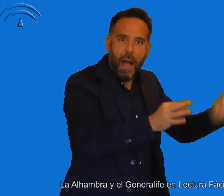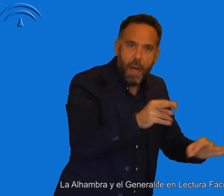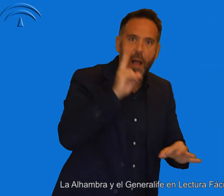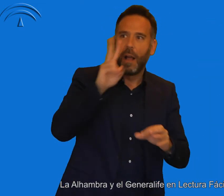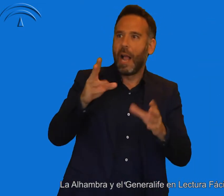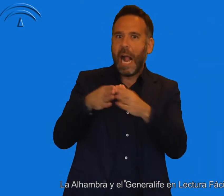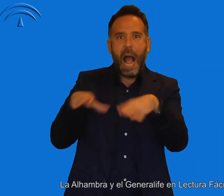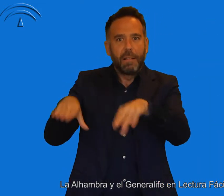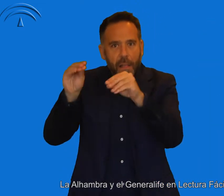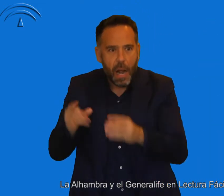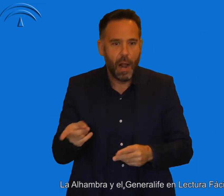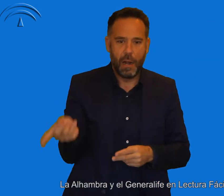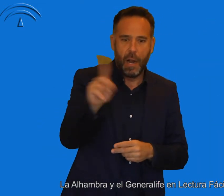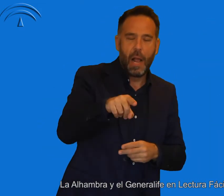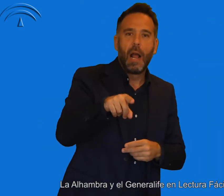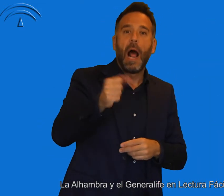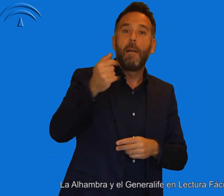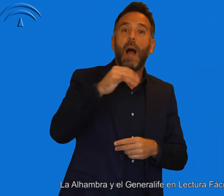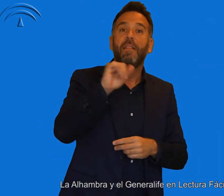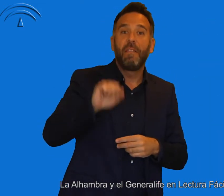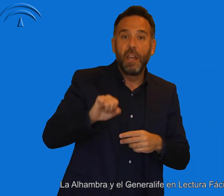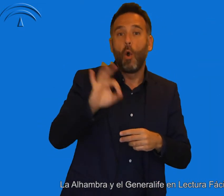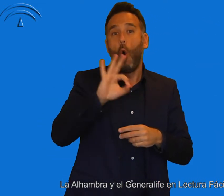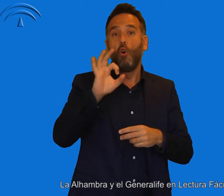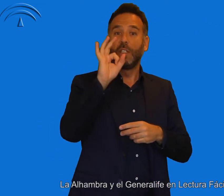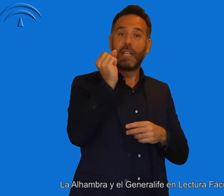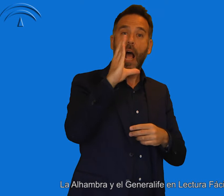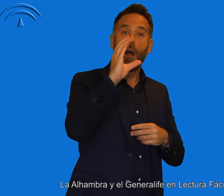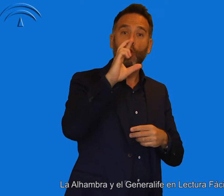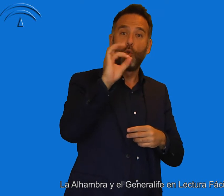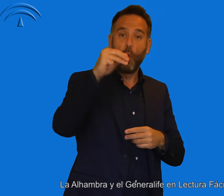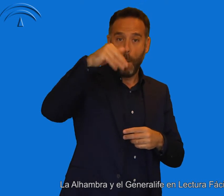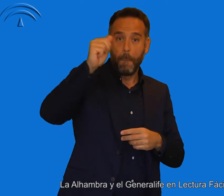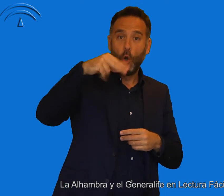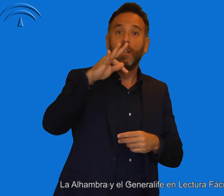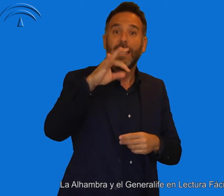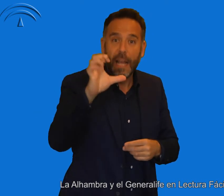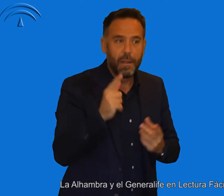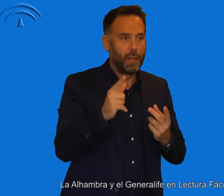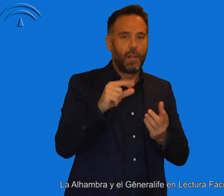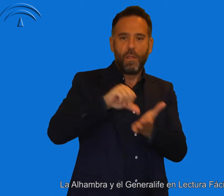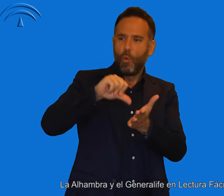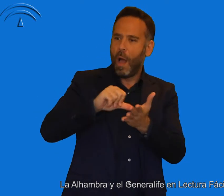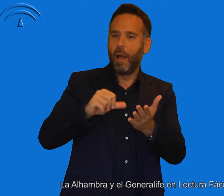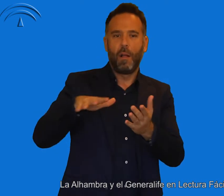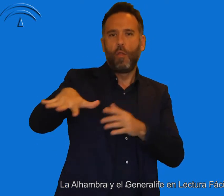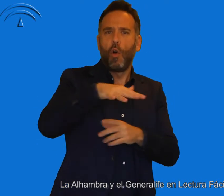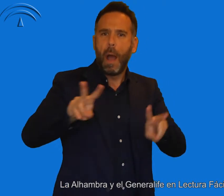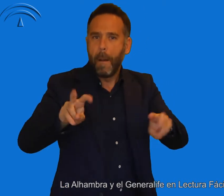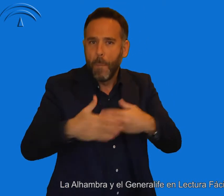Sierra Nevada, la Catedral, los barrios antiguos como el Albaicín o el Sacromonte, los modernos y la ciudad de